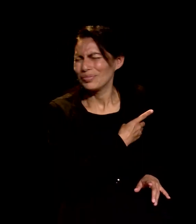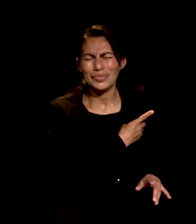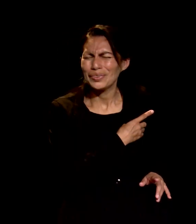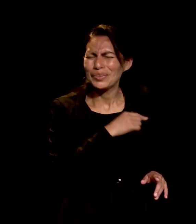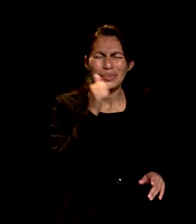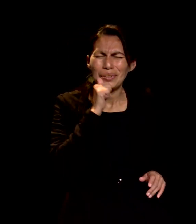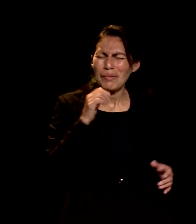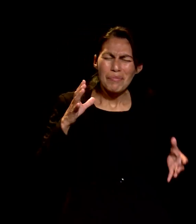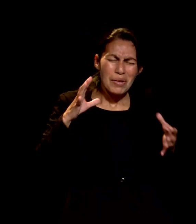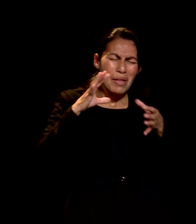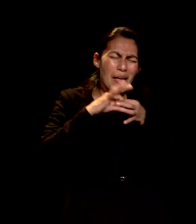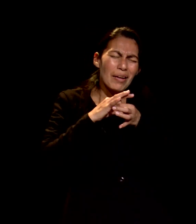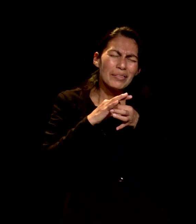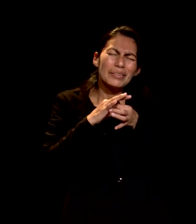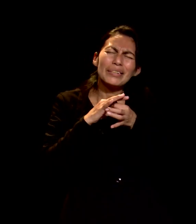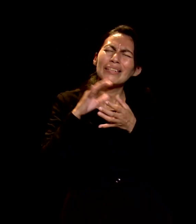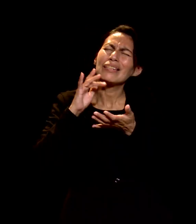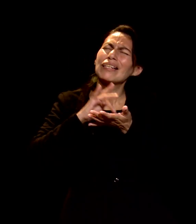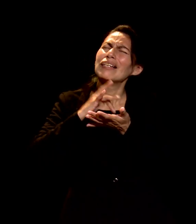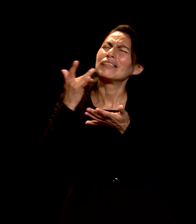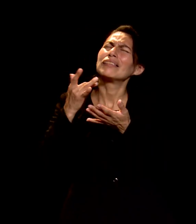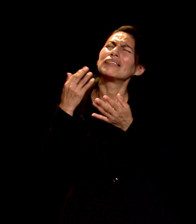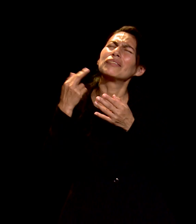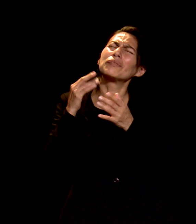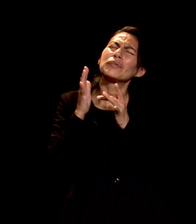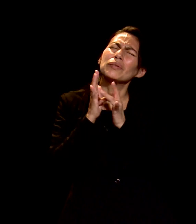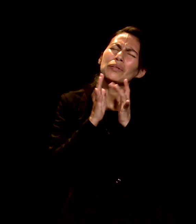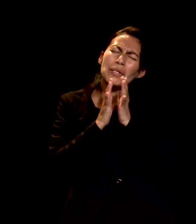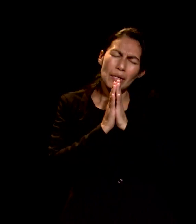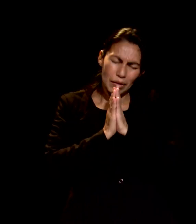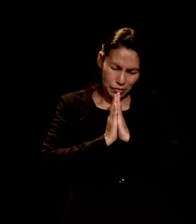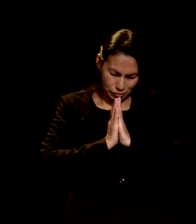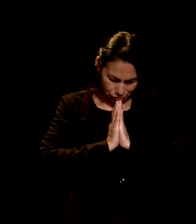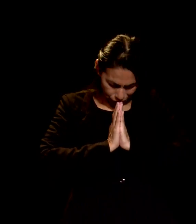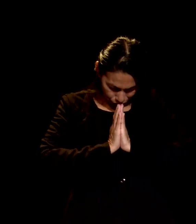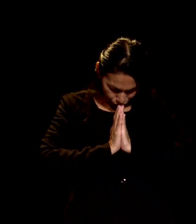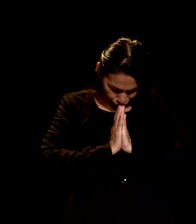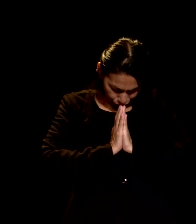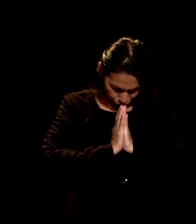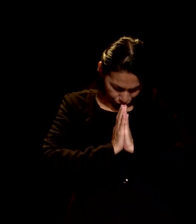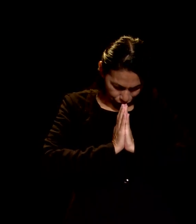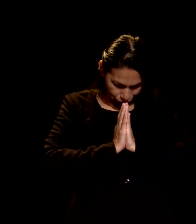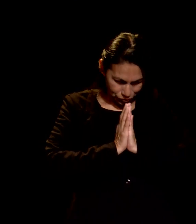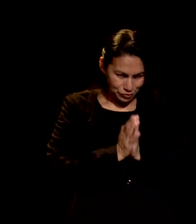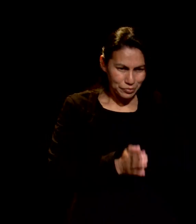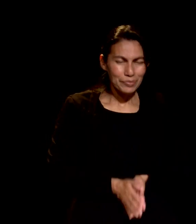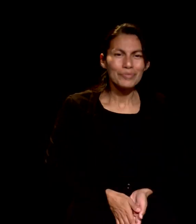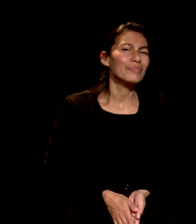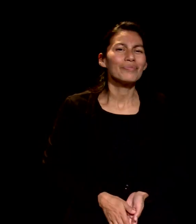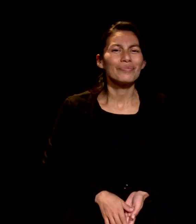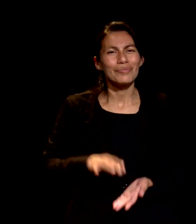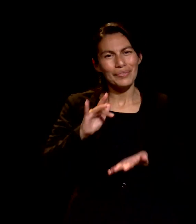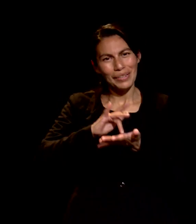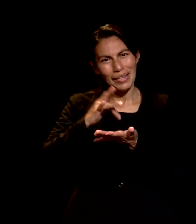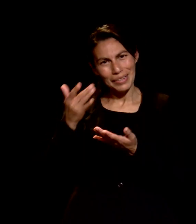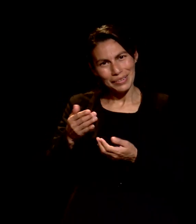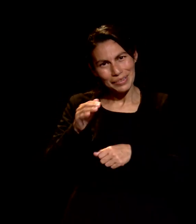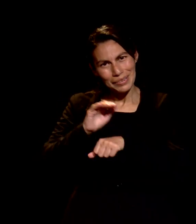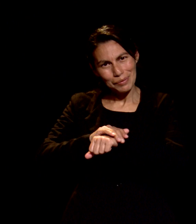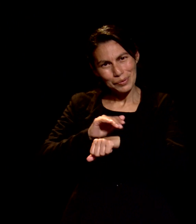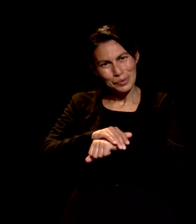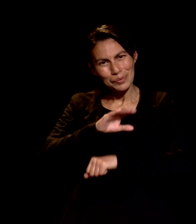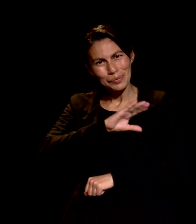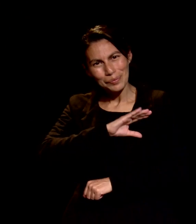En el nombre de Jesús Amén Amén Amén Amén Gracias queridos Por estar con